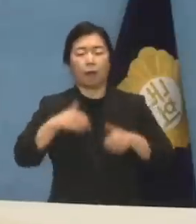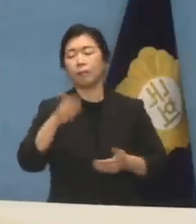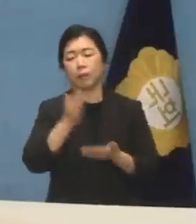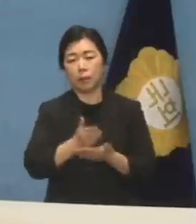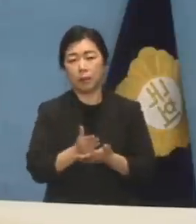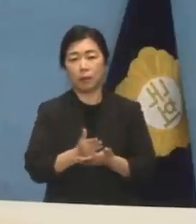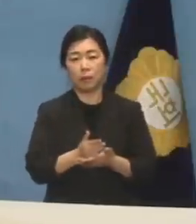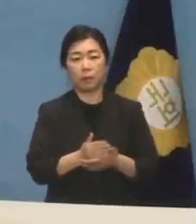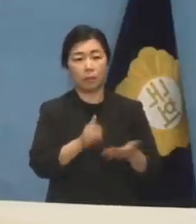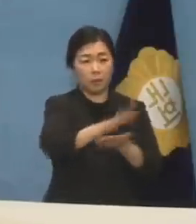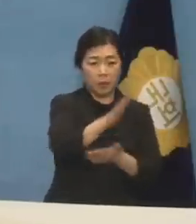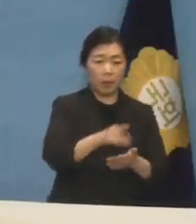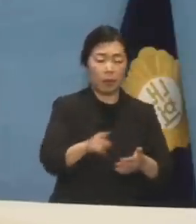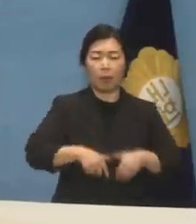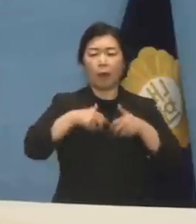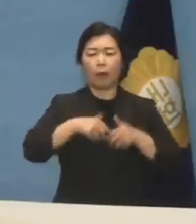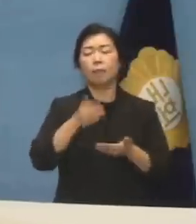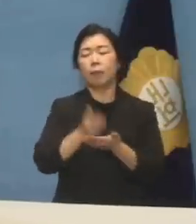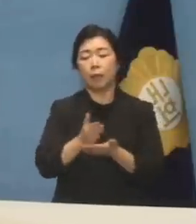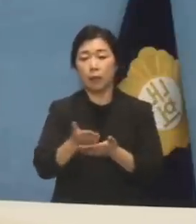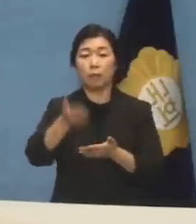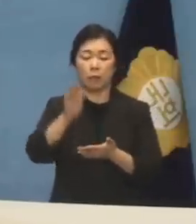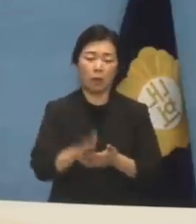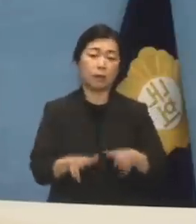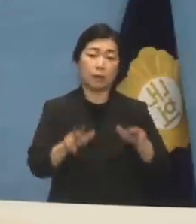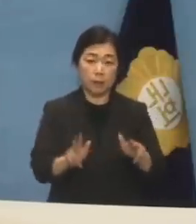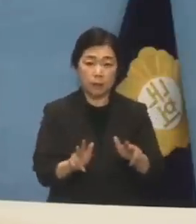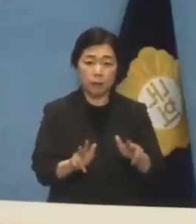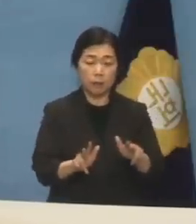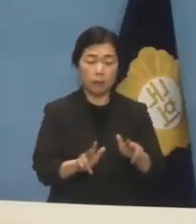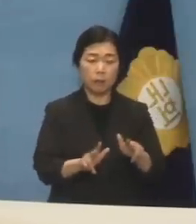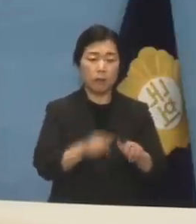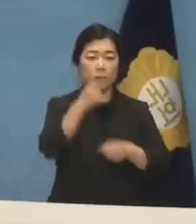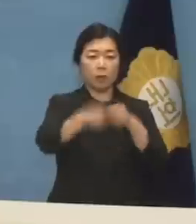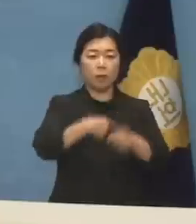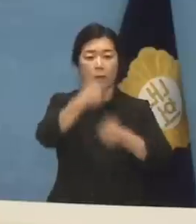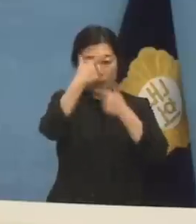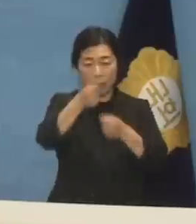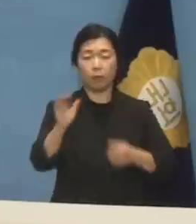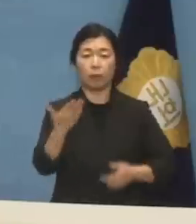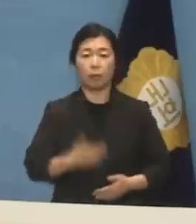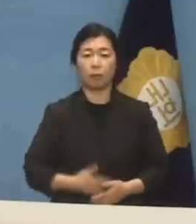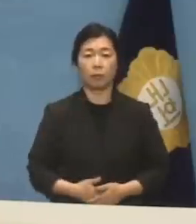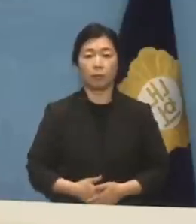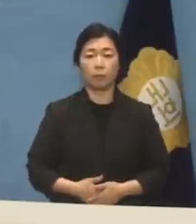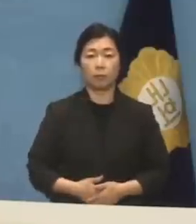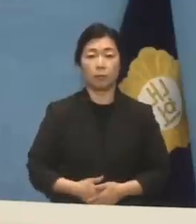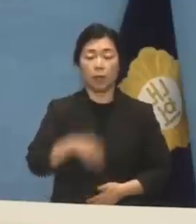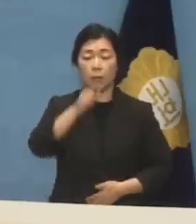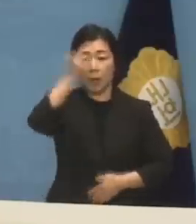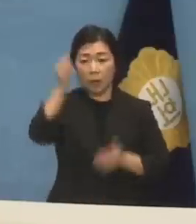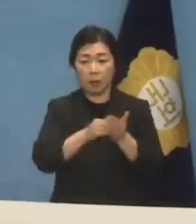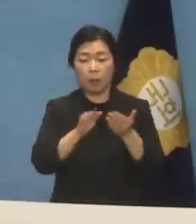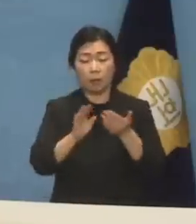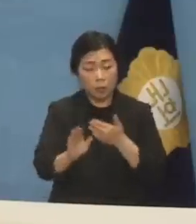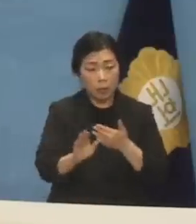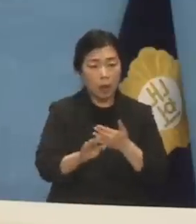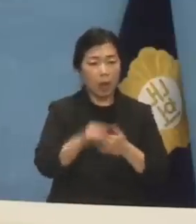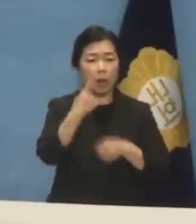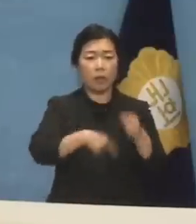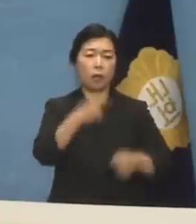있었습니다. 그 반론 제가 이해합니다. 그러나 이제 1년이 지났습니다. 그리고 당선 후보 때는 1년 2개월이